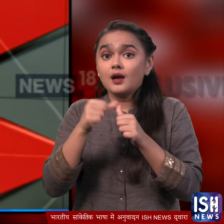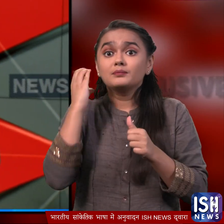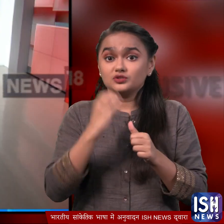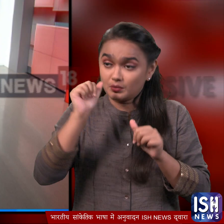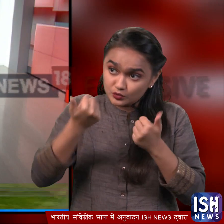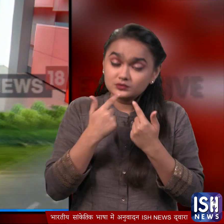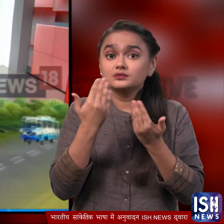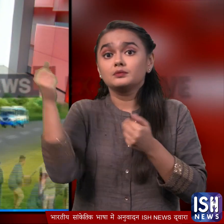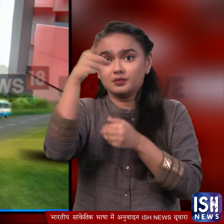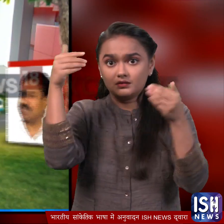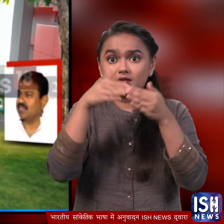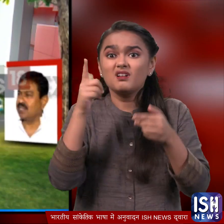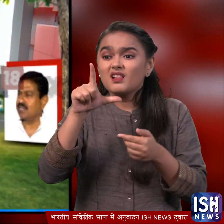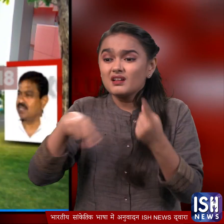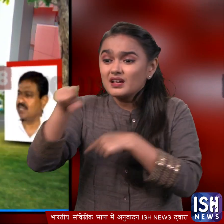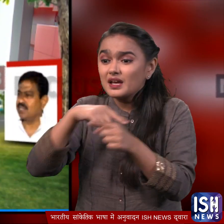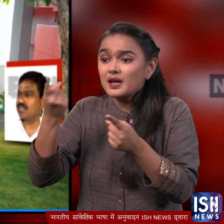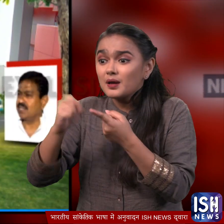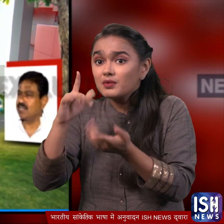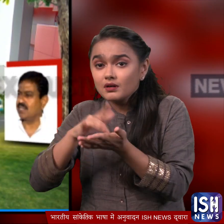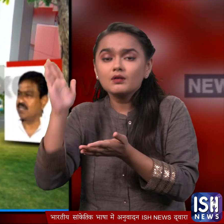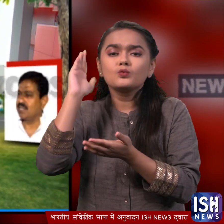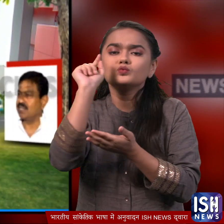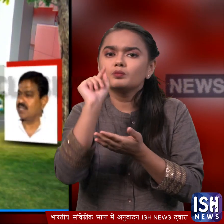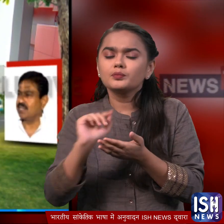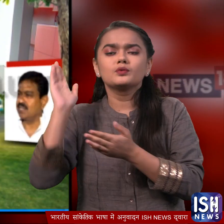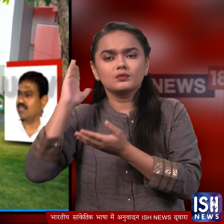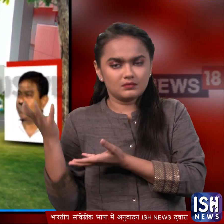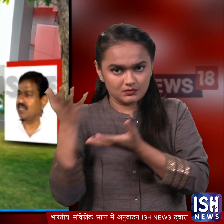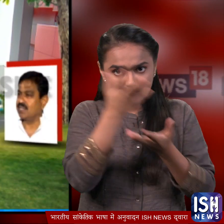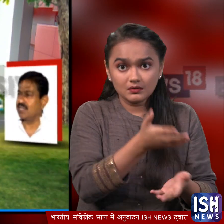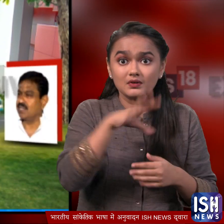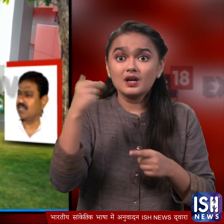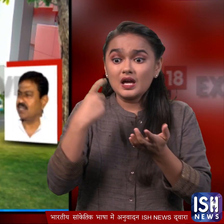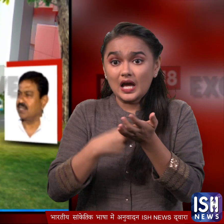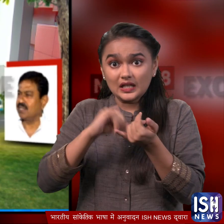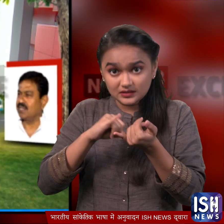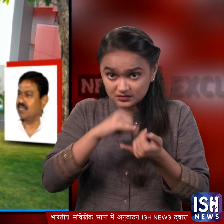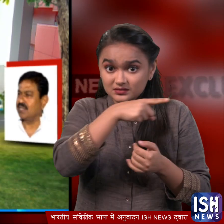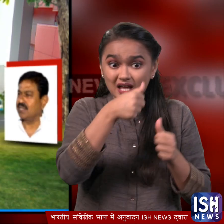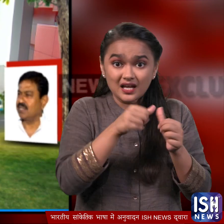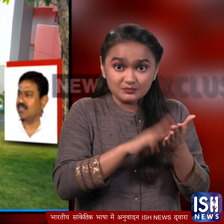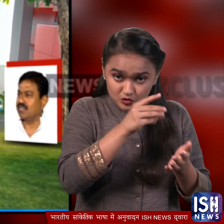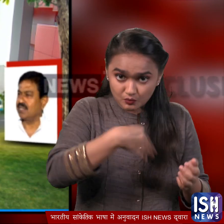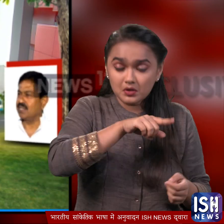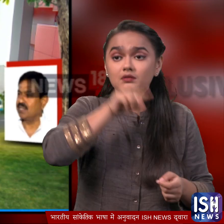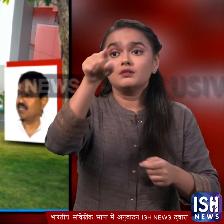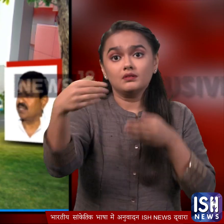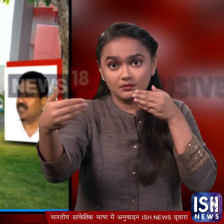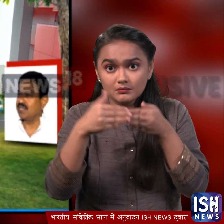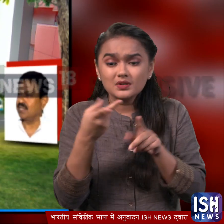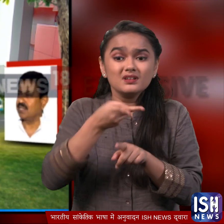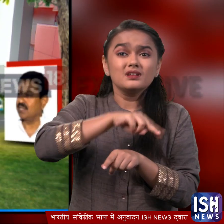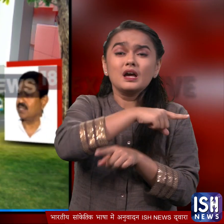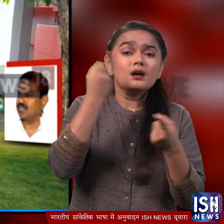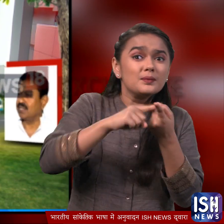जिसमें वो उन्हें लखीमपुर खीरी की घटना की पूरी जानकारी देंगे। पता चला है कि अजय मिश्रा आरएसएस के लोगों से भी मिलने वाले हैं। 2 दिन पहले जो